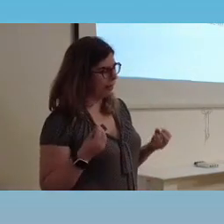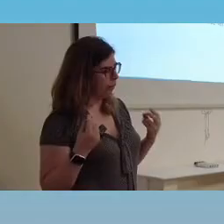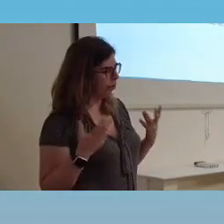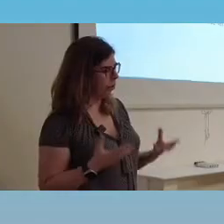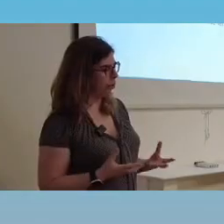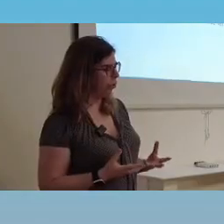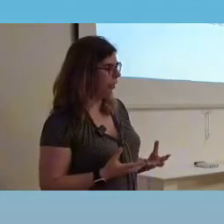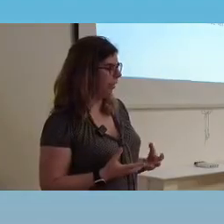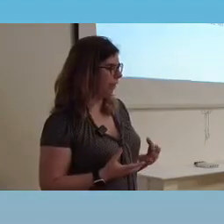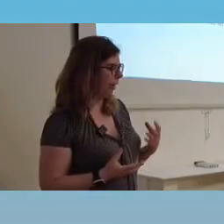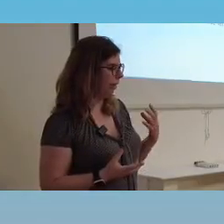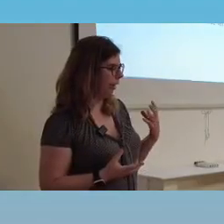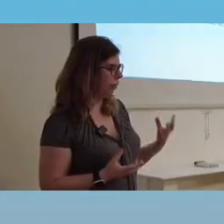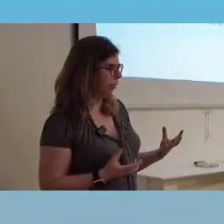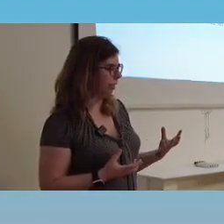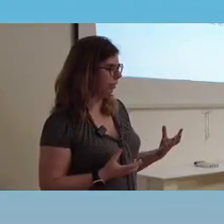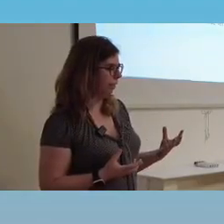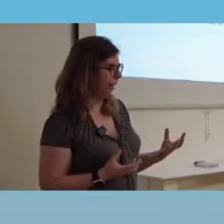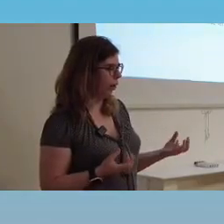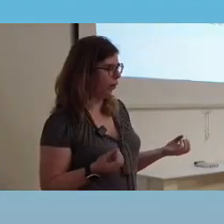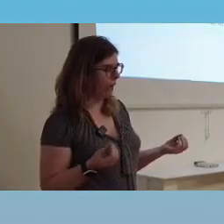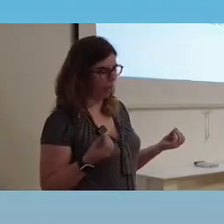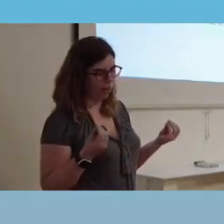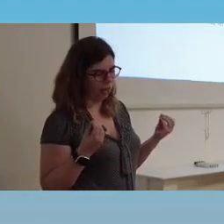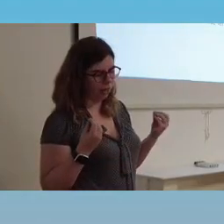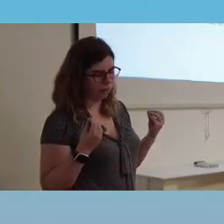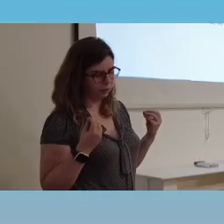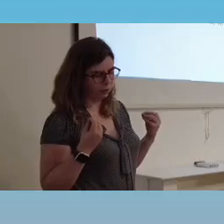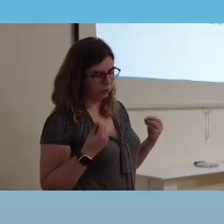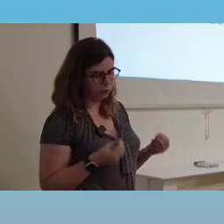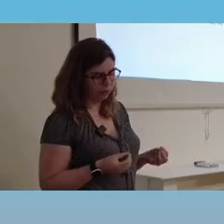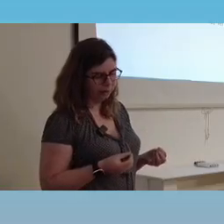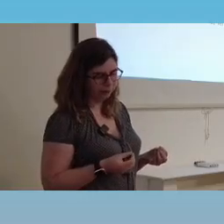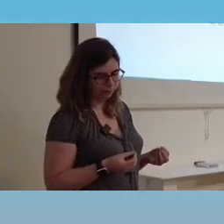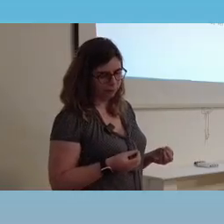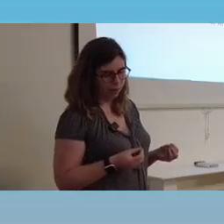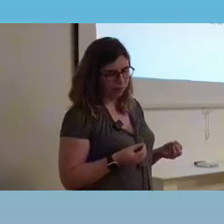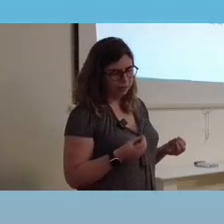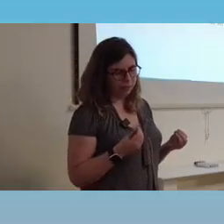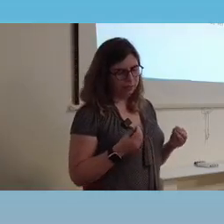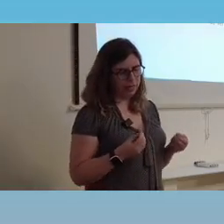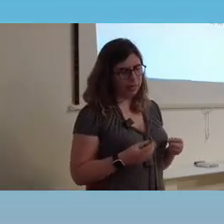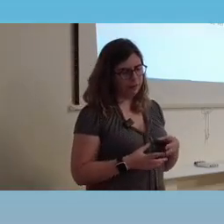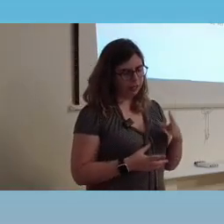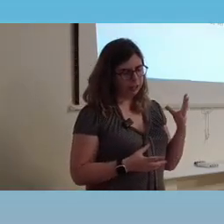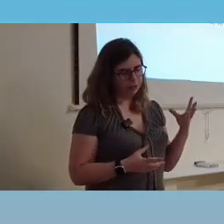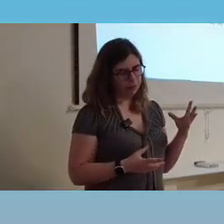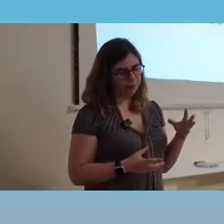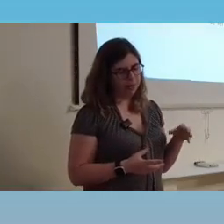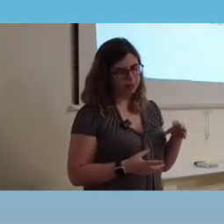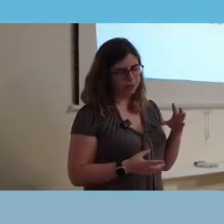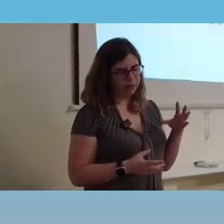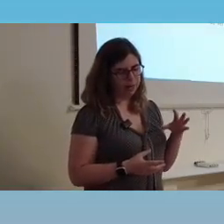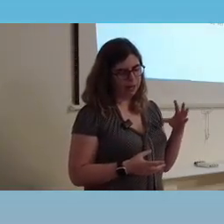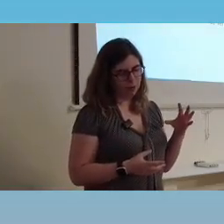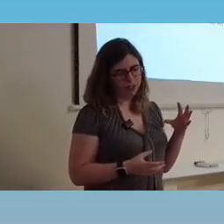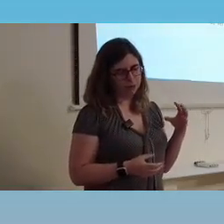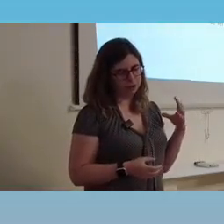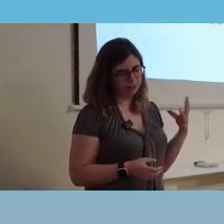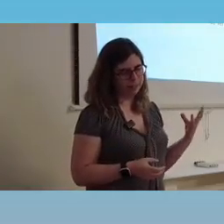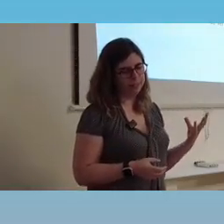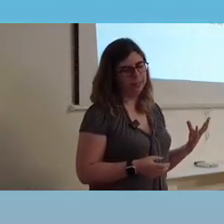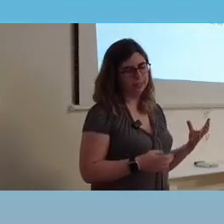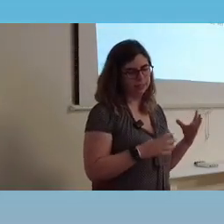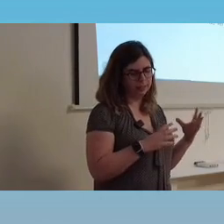Aujourd'hui, il y a tellement d'opportunités avec l'intelligence artificielle, il y a un sous-domaine qui est émergé, on appelle le Sign